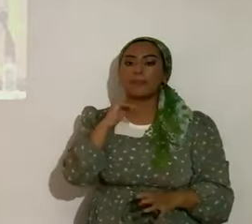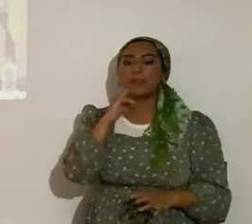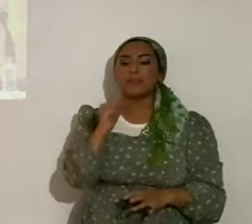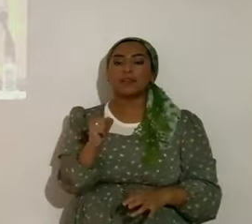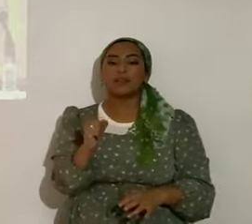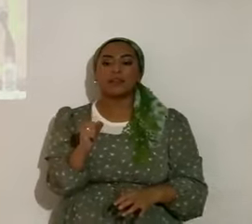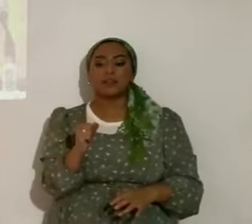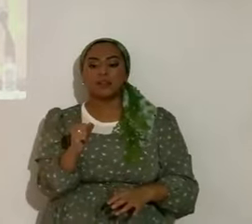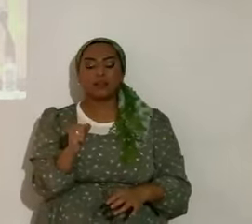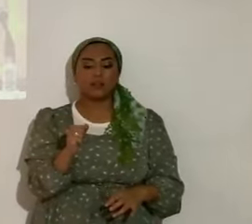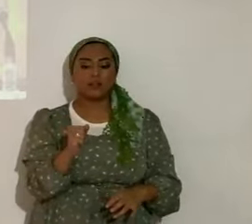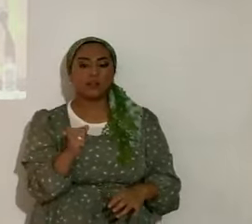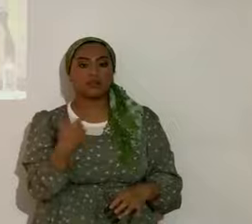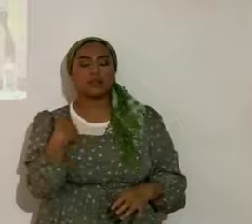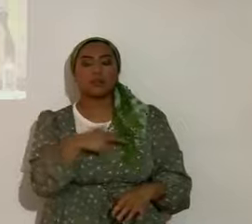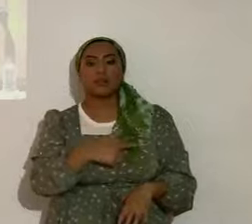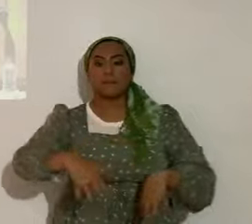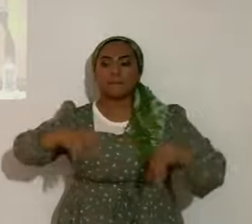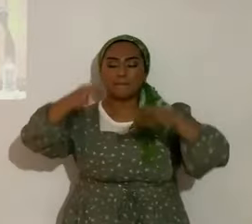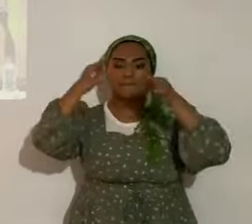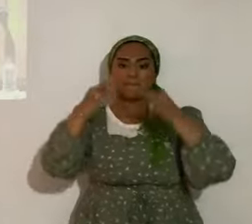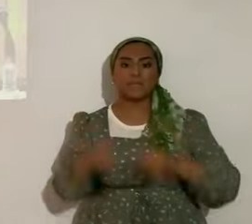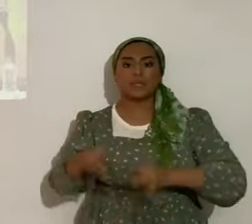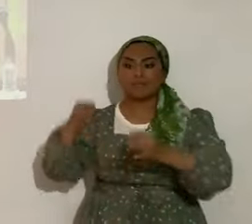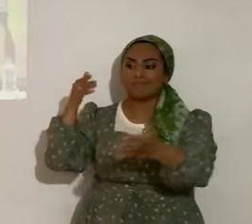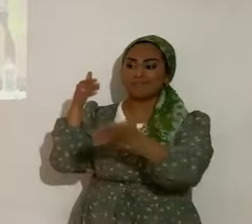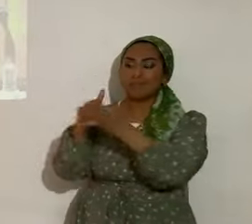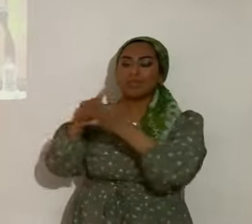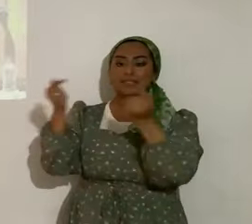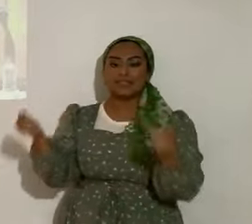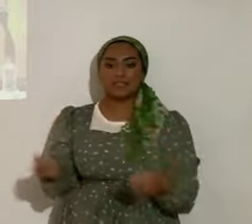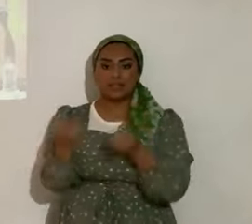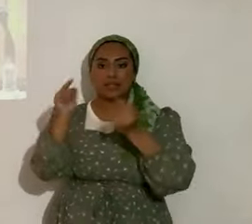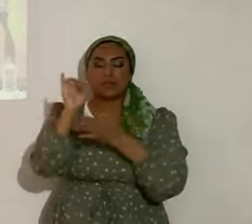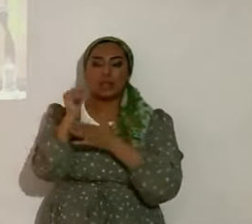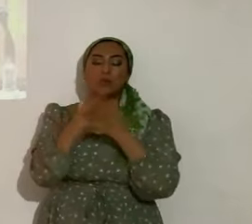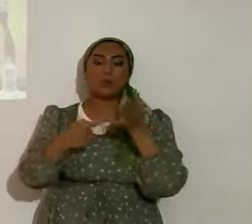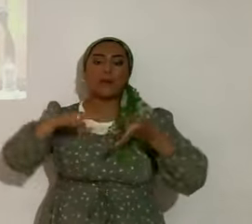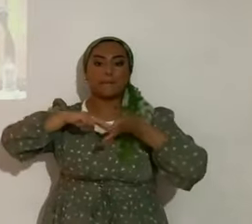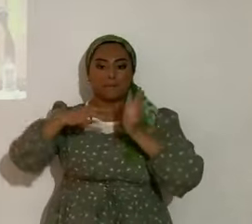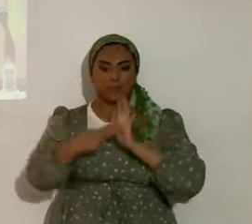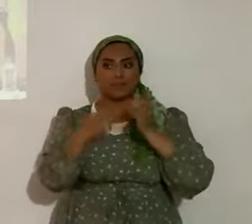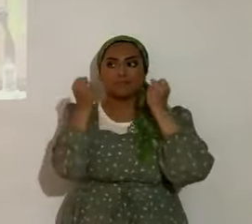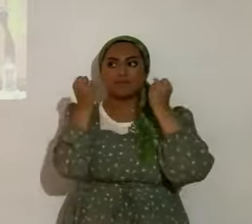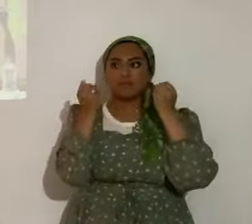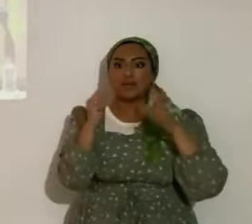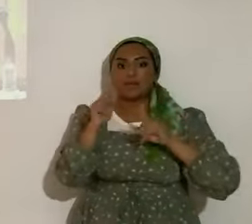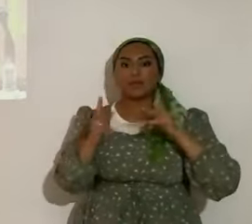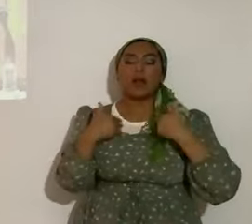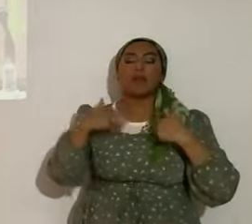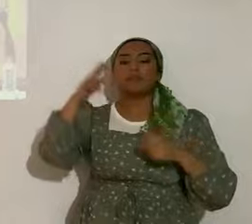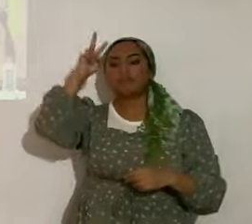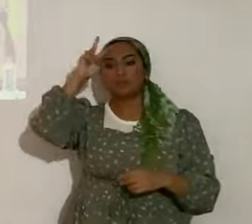es tomar medidas drásticas contra el pecado. Eso es a lo que se refiere aquí y esto ha sido muy mal